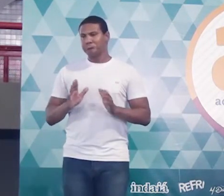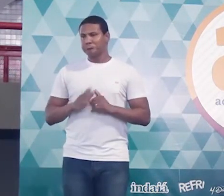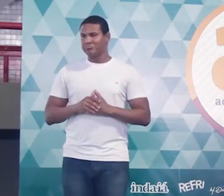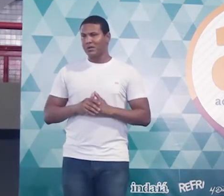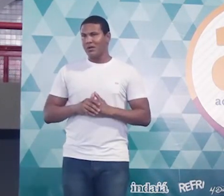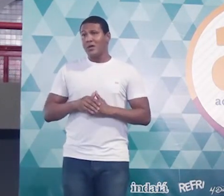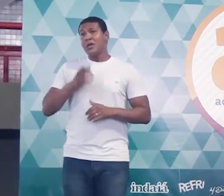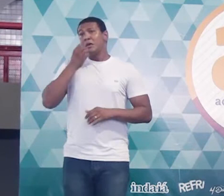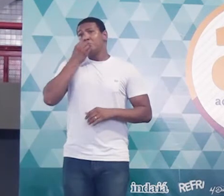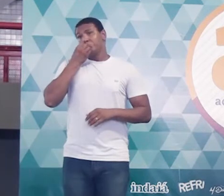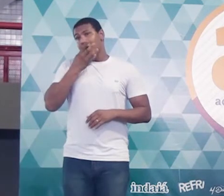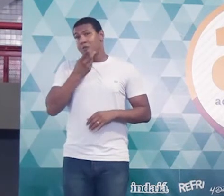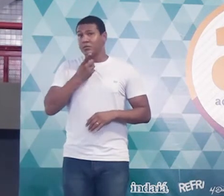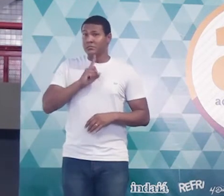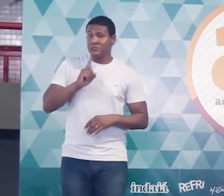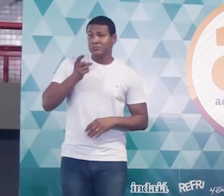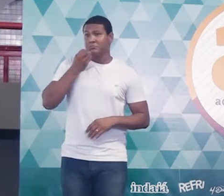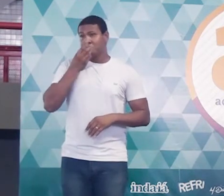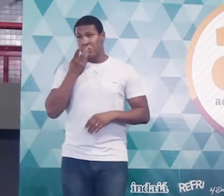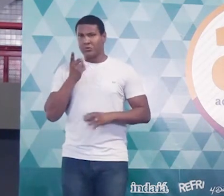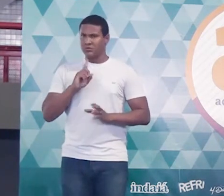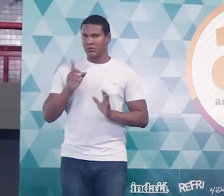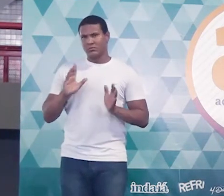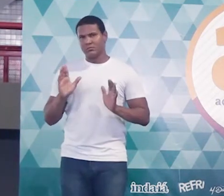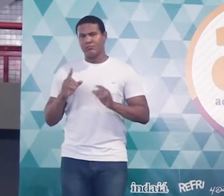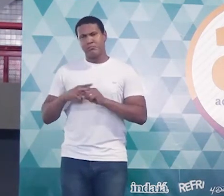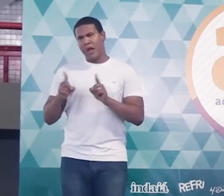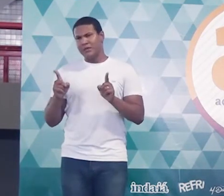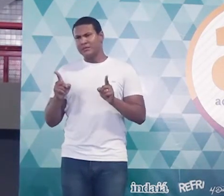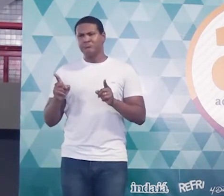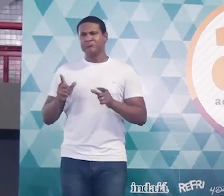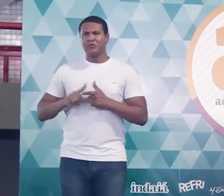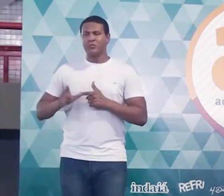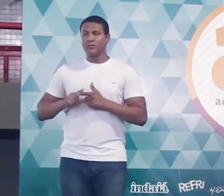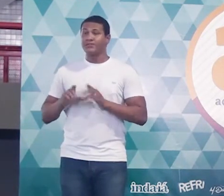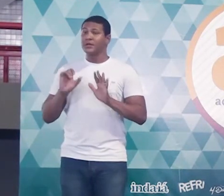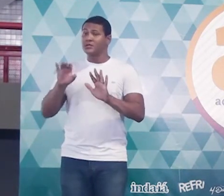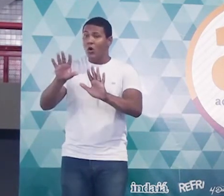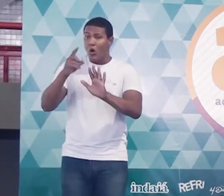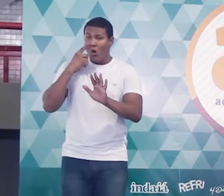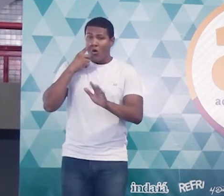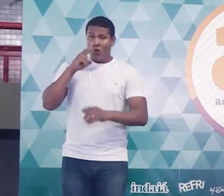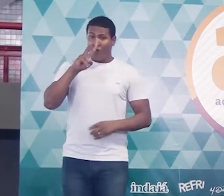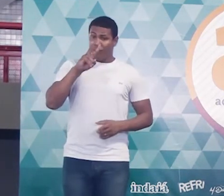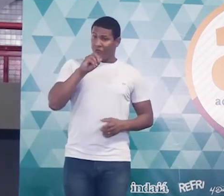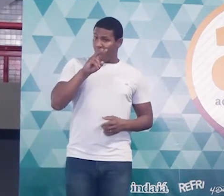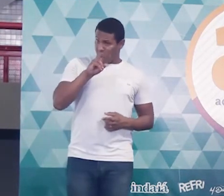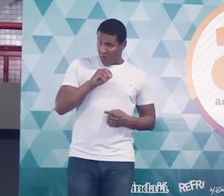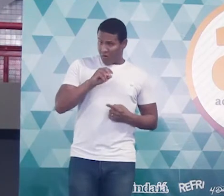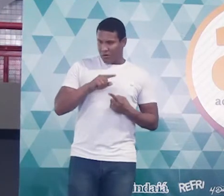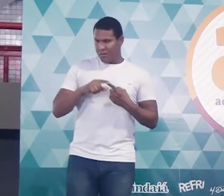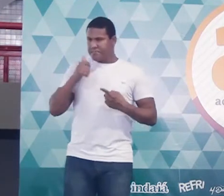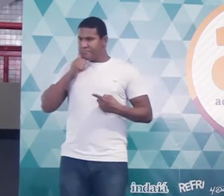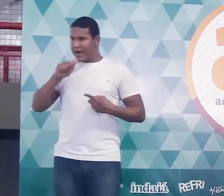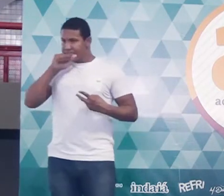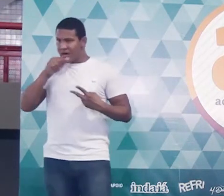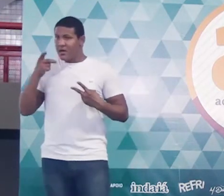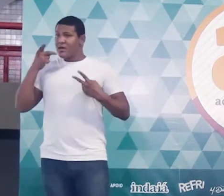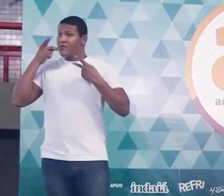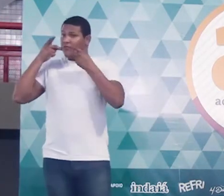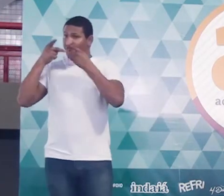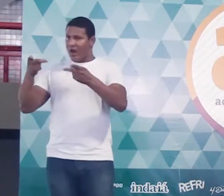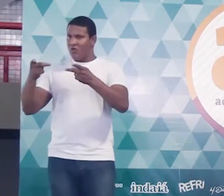Não é bom não, né? Que vó diz, rapaz, ó, o que vó e mãe diz, parece que está escrito assim,